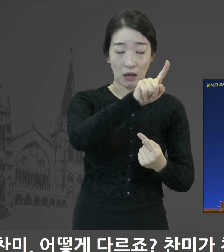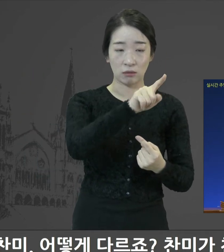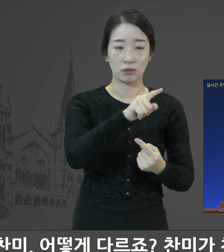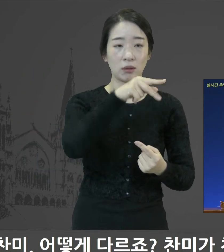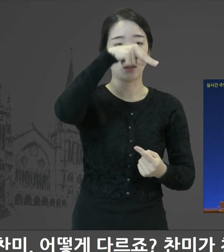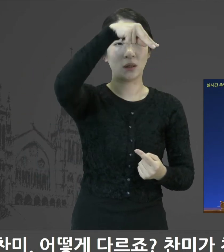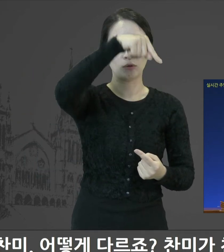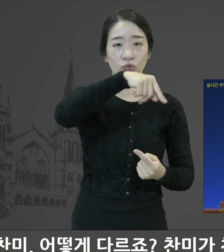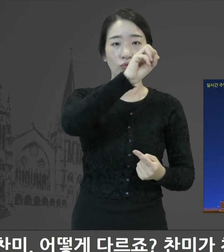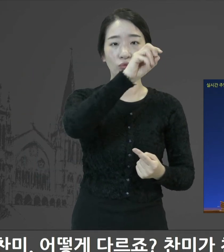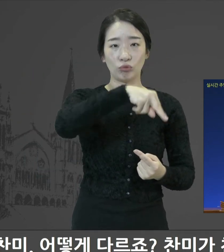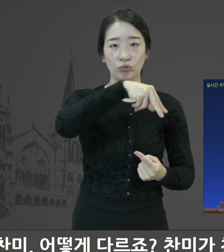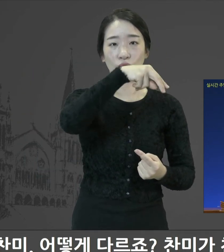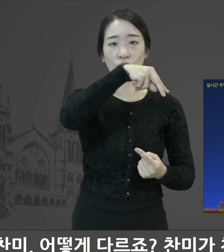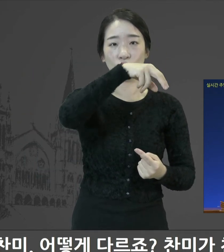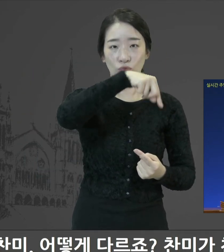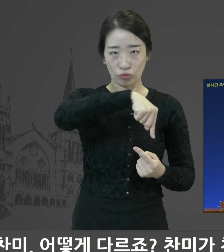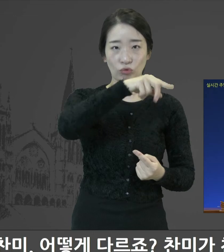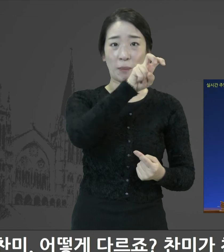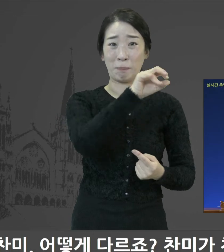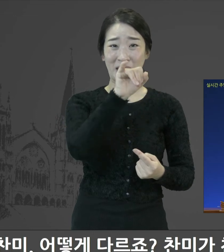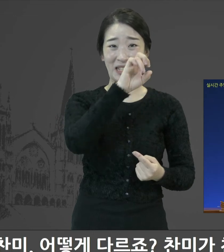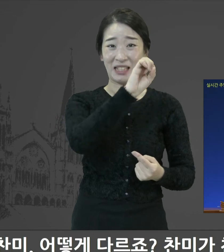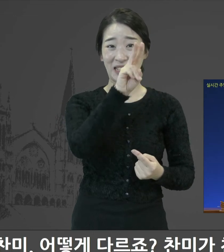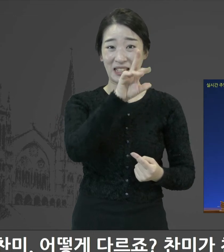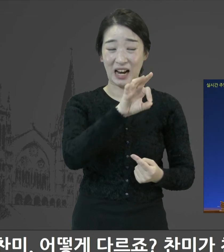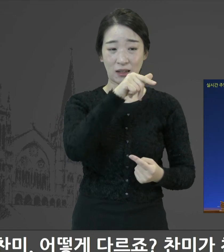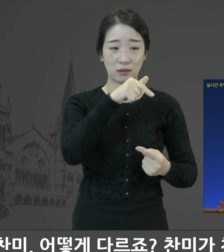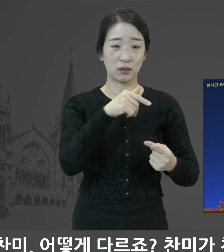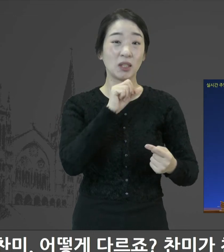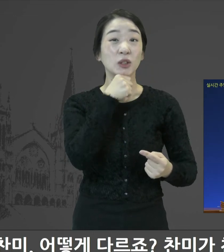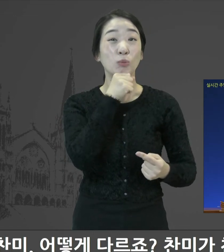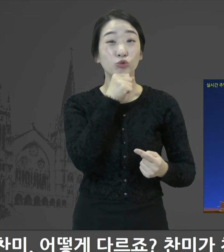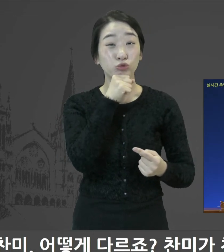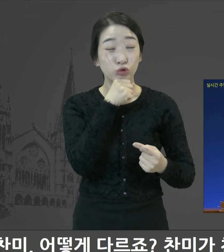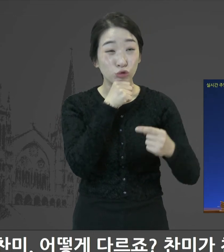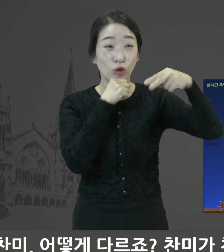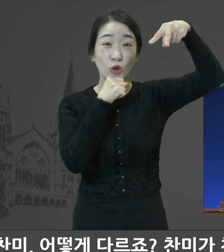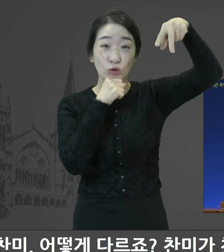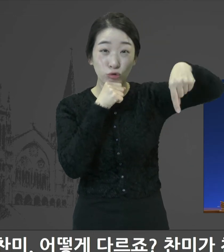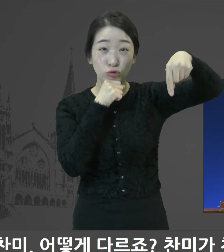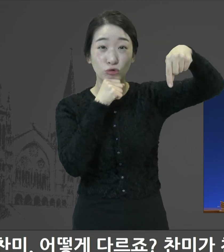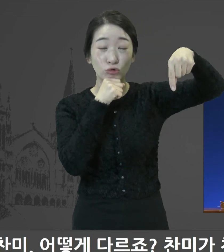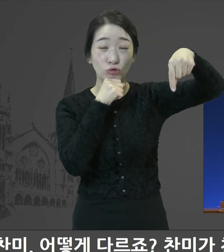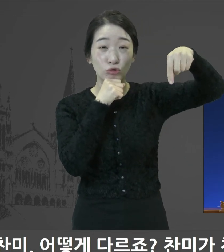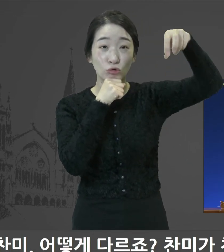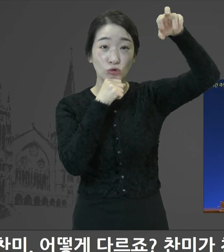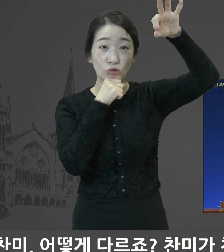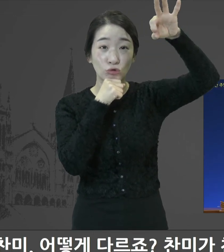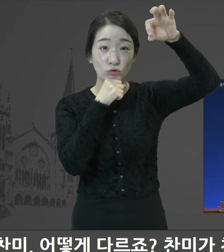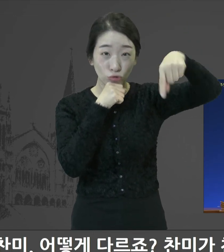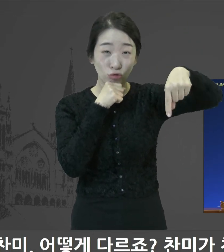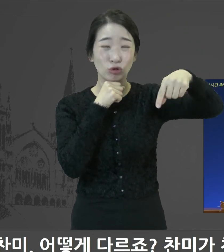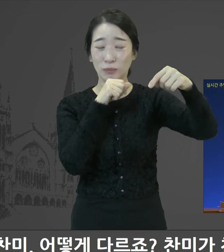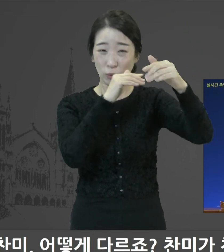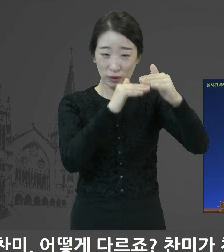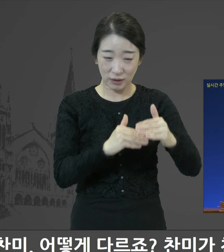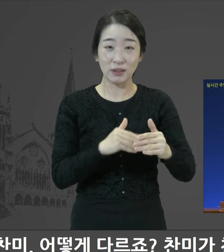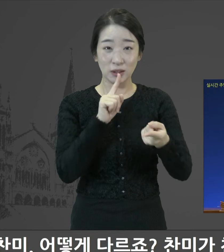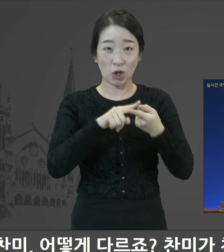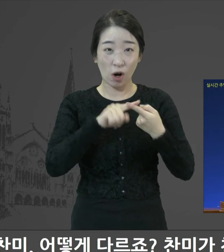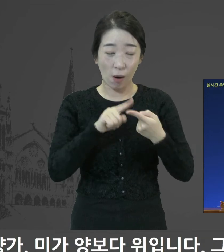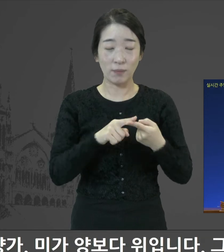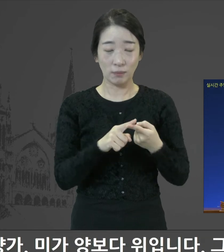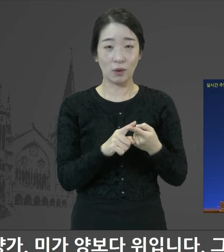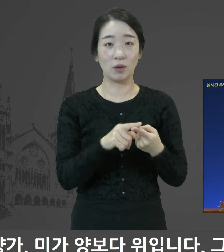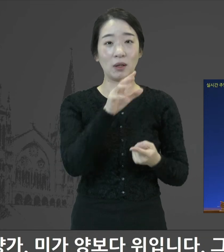찬미가 찬양보다 한 단계 위, 조금 더 찬양보다는 하나님을 더 많이 높이는 것이라고 대충 얘기할 수 있습니다.